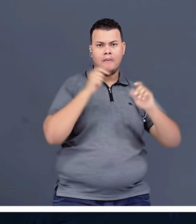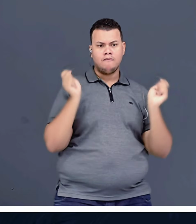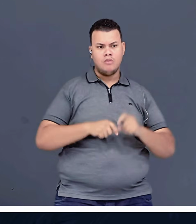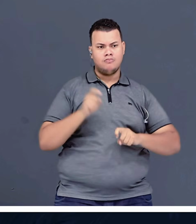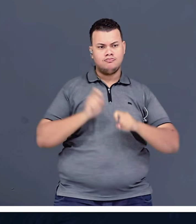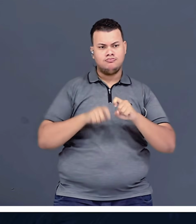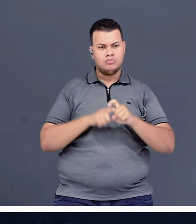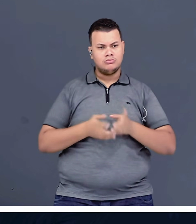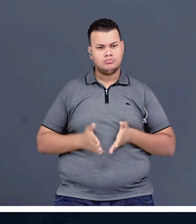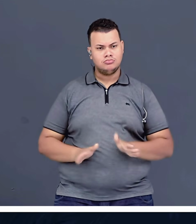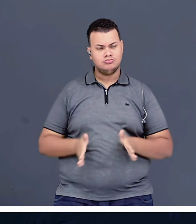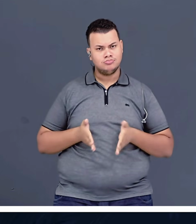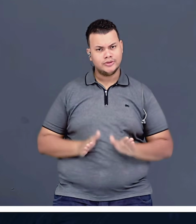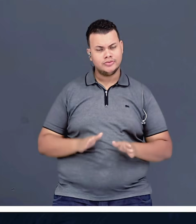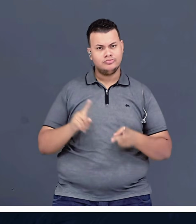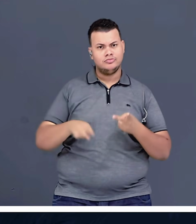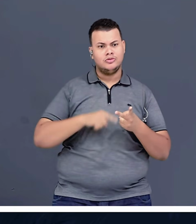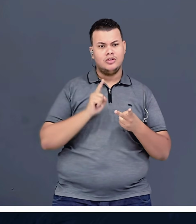férteis,